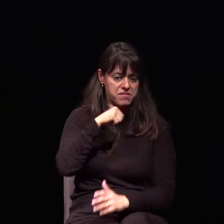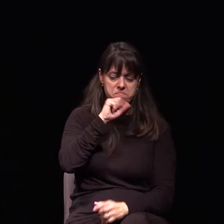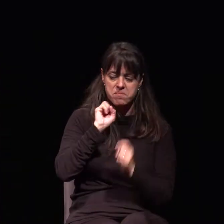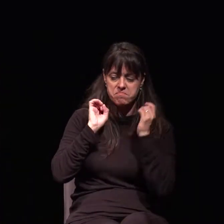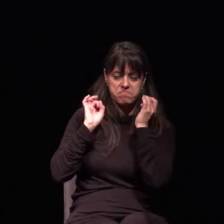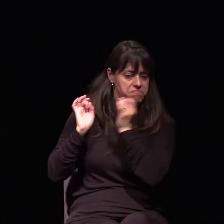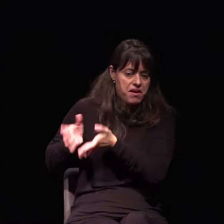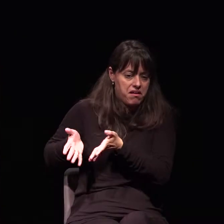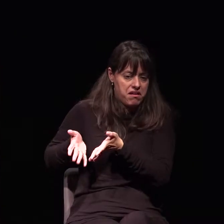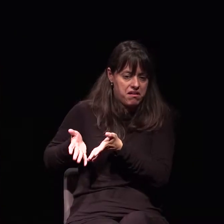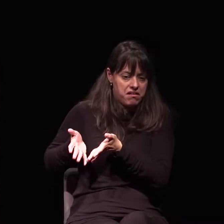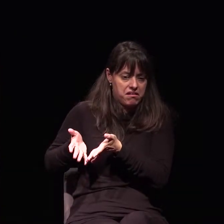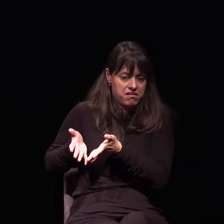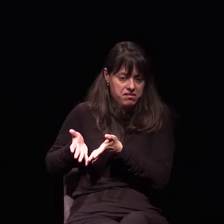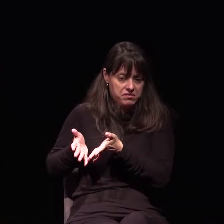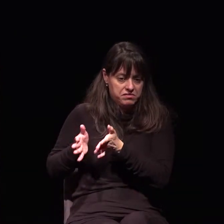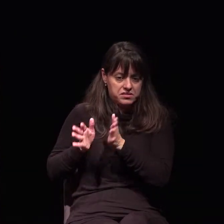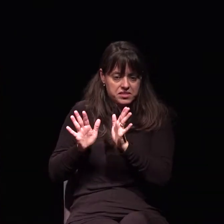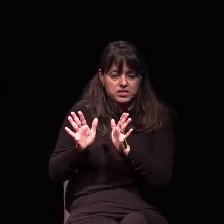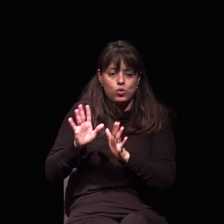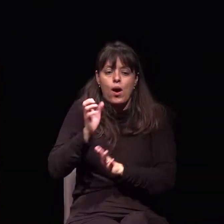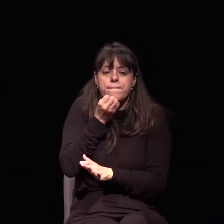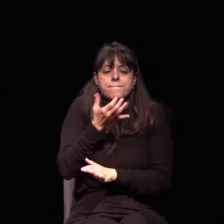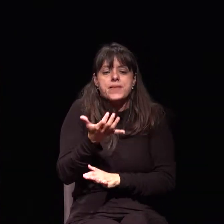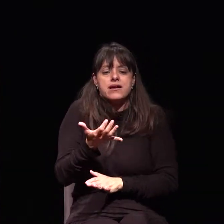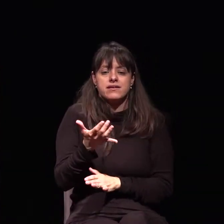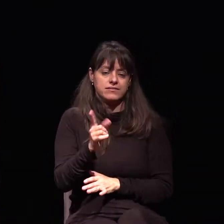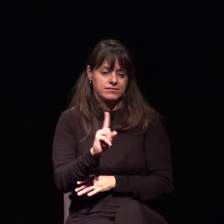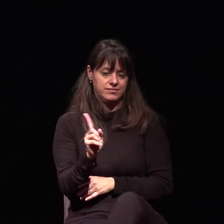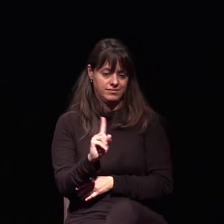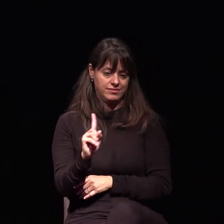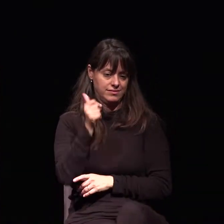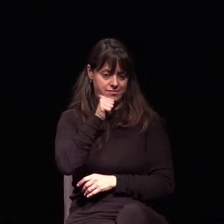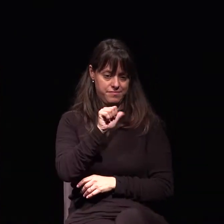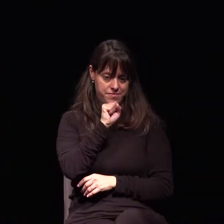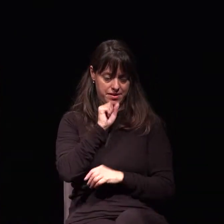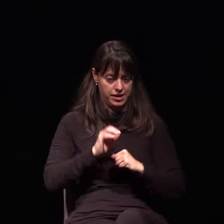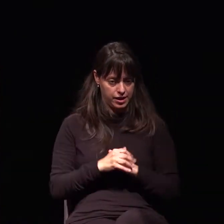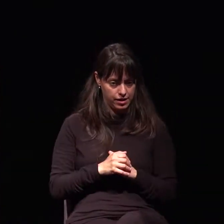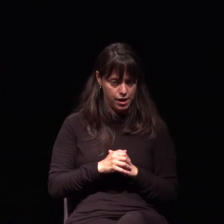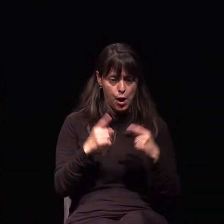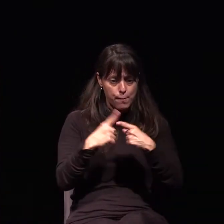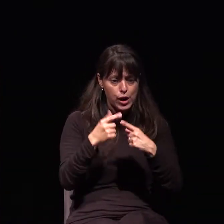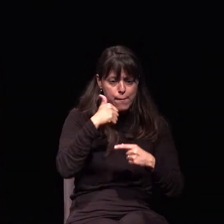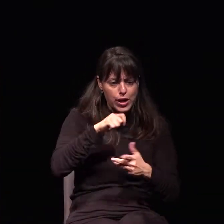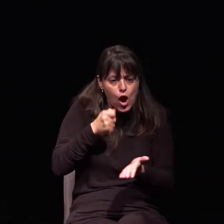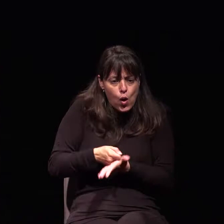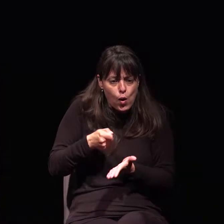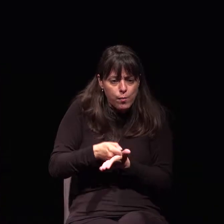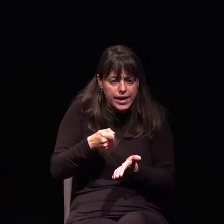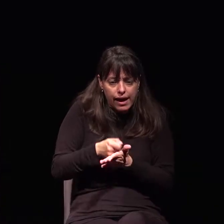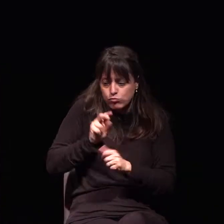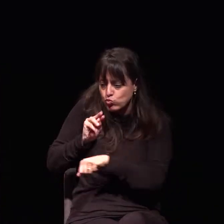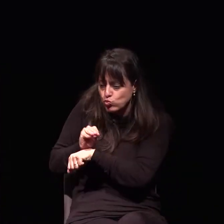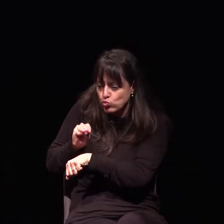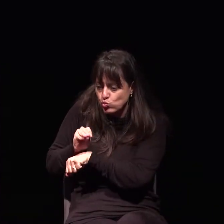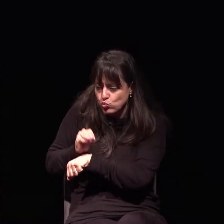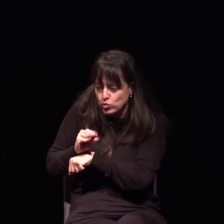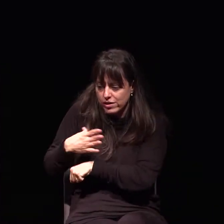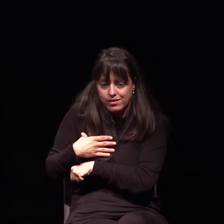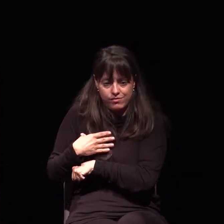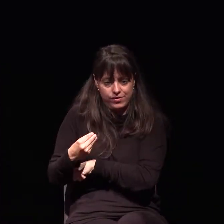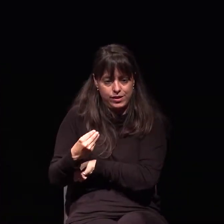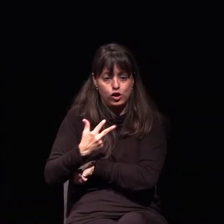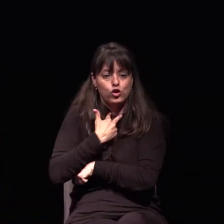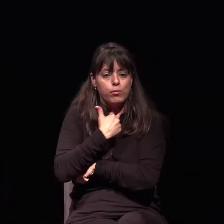se fizesse parte da natureza da mulher ter que ficar sempre com os filhos, né? Que